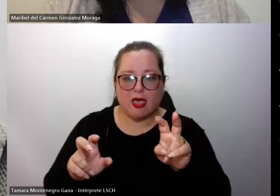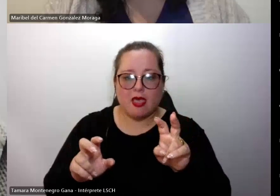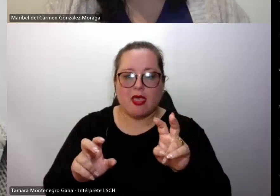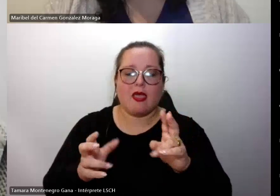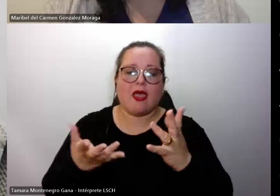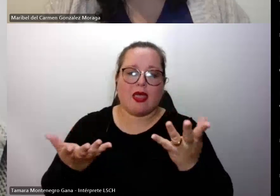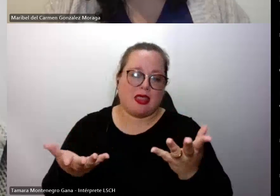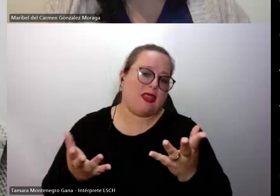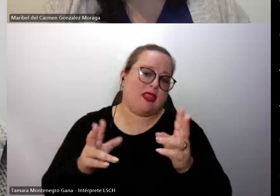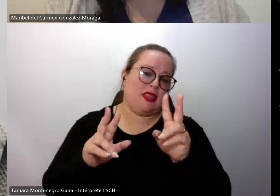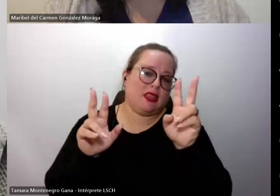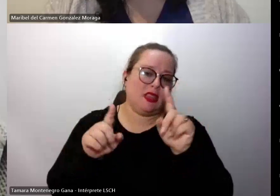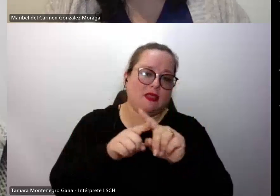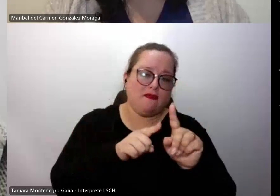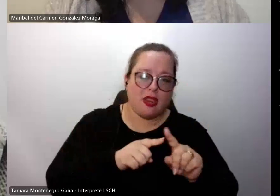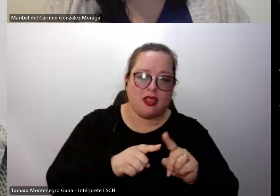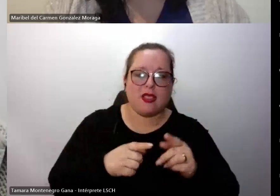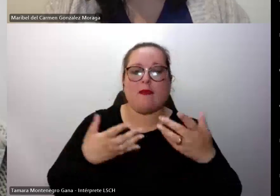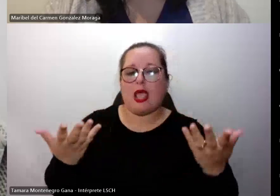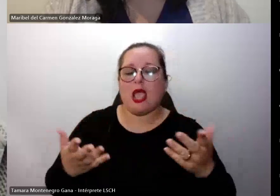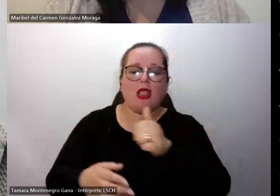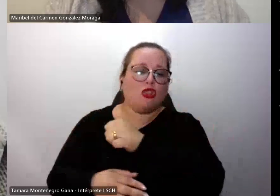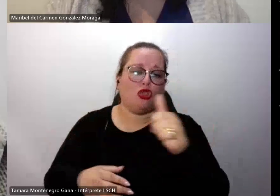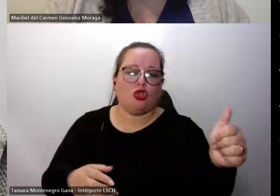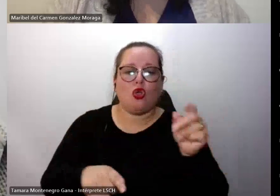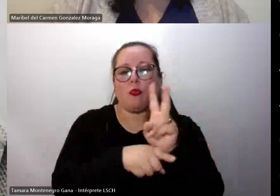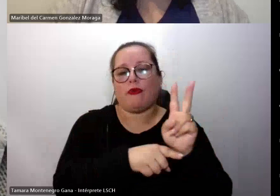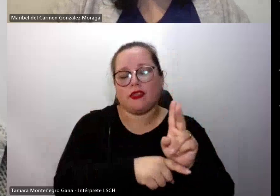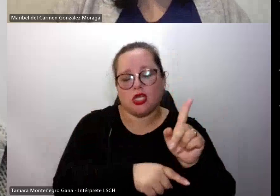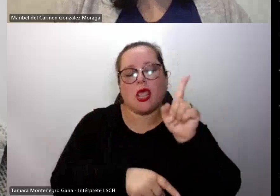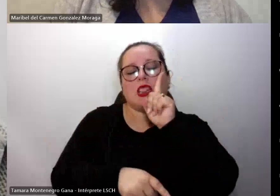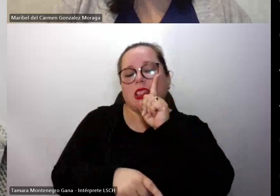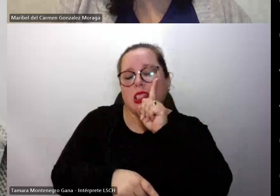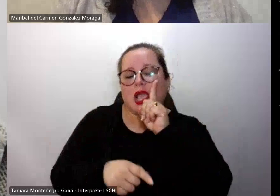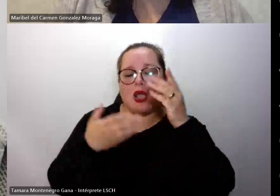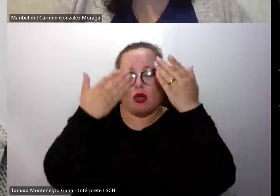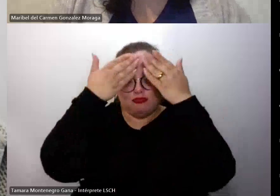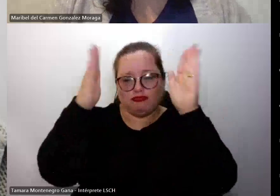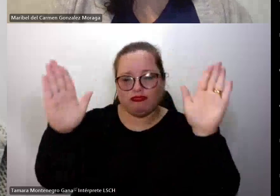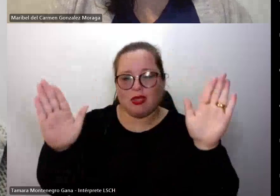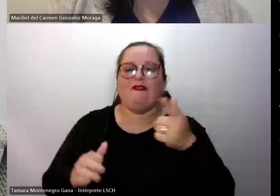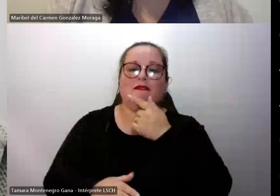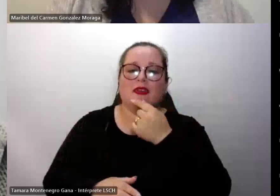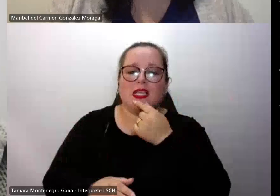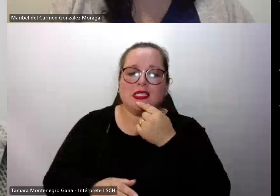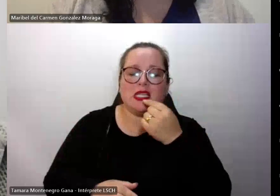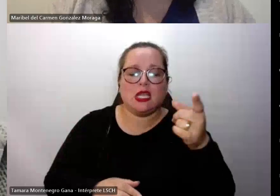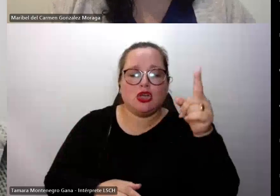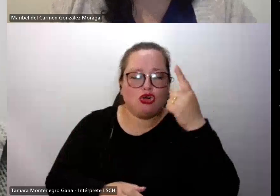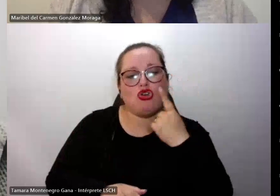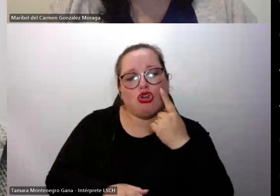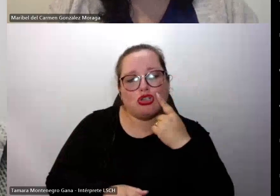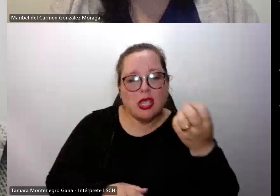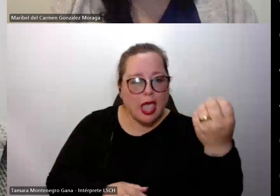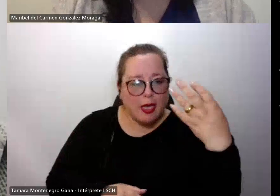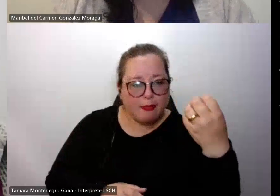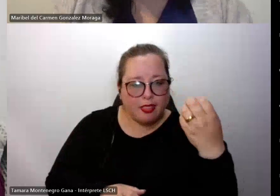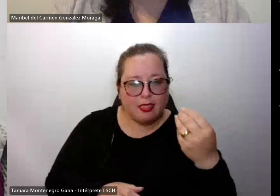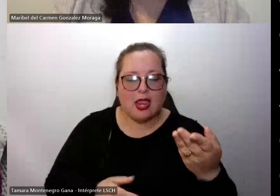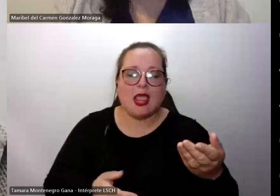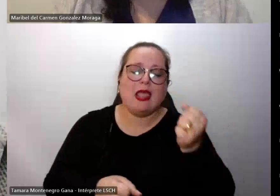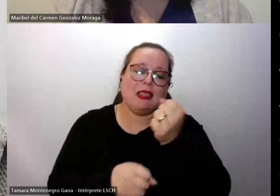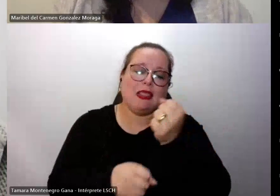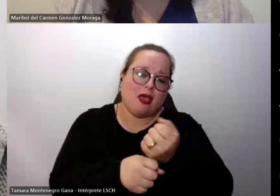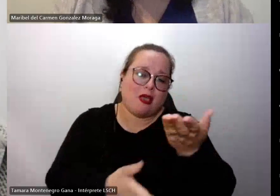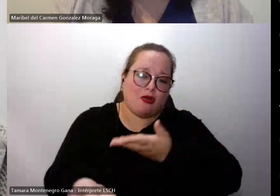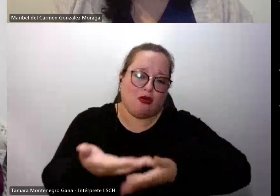información de temáticas para que todos los profesores también tengan una apertura y conocimiento para trabajar colaborativamente